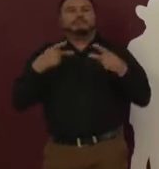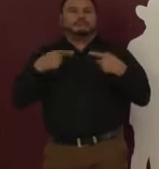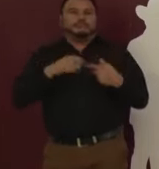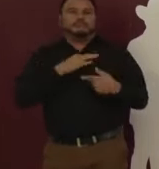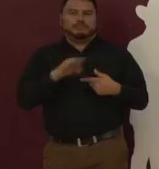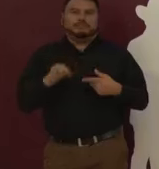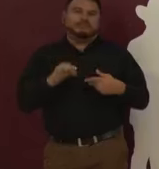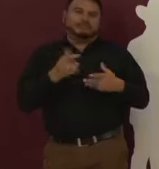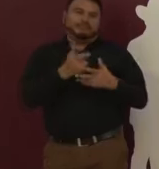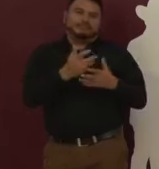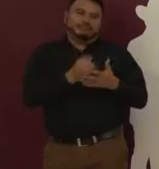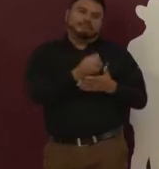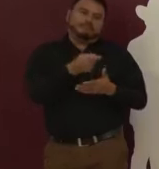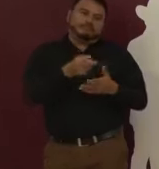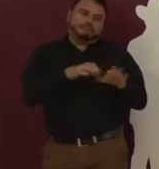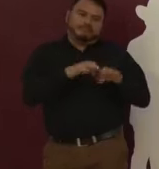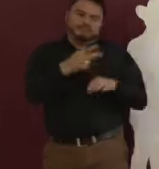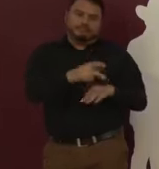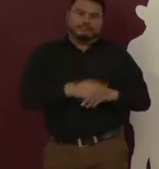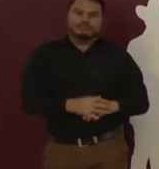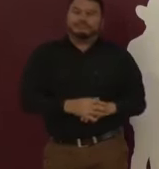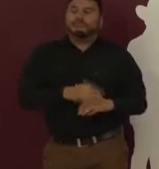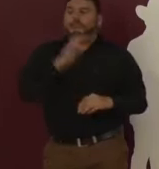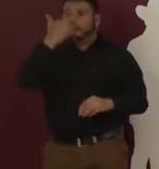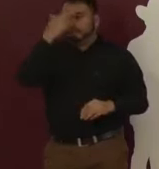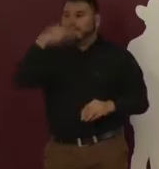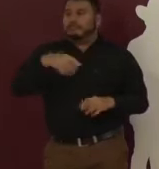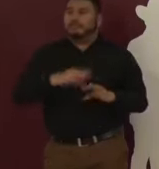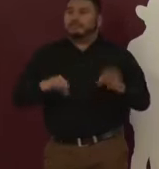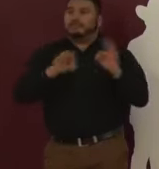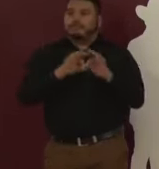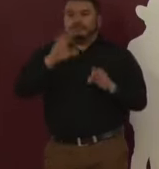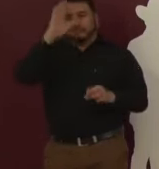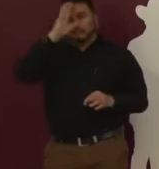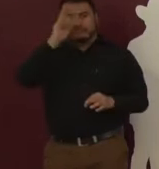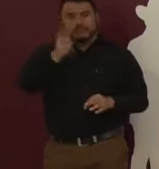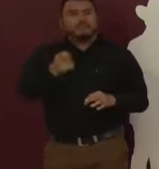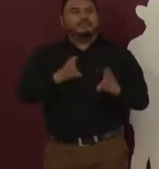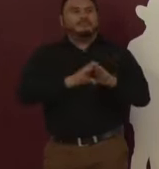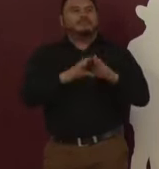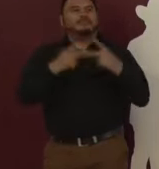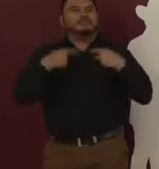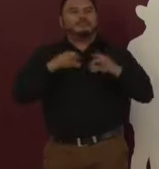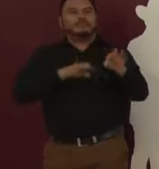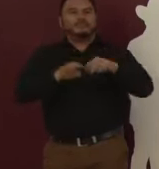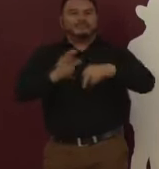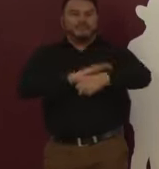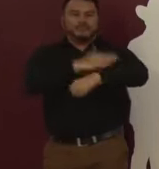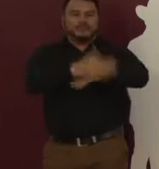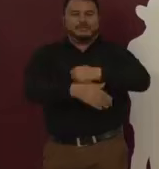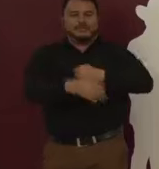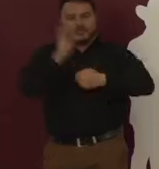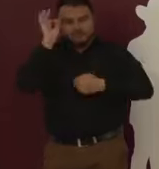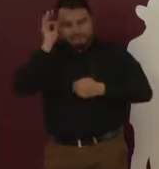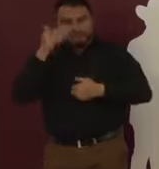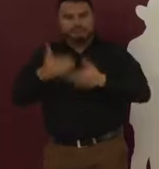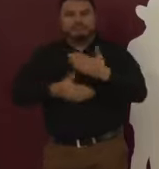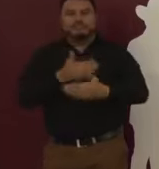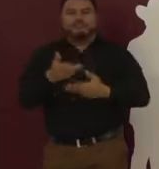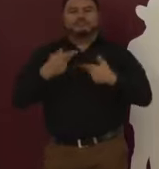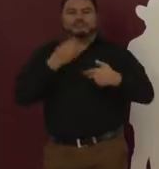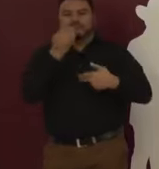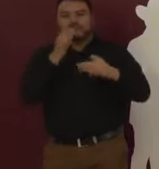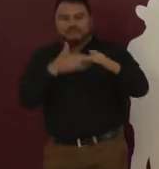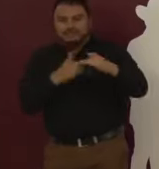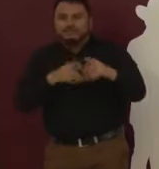una recuperación. Acuérdense que aquí hay que pensar también en los meseros, en los cantineros, en los cocineros, en toda la